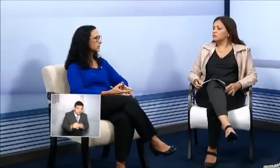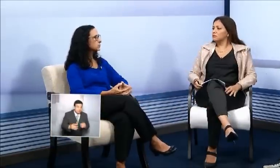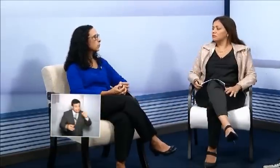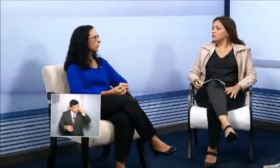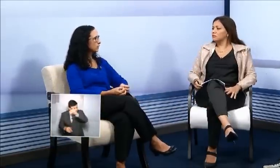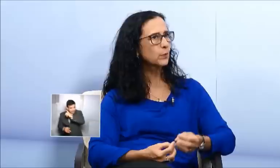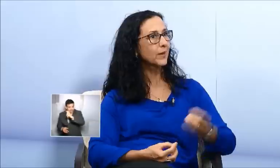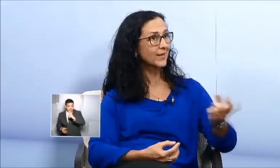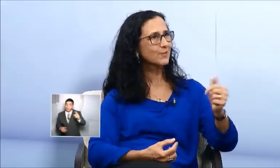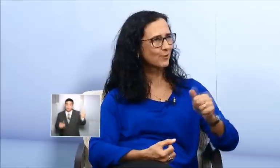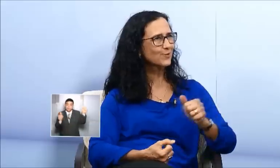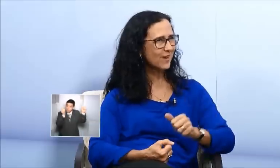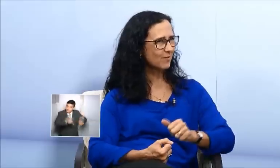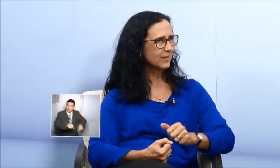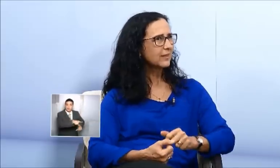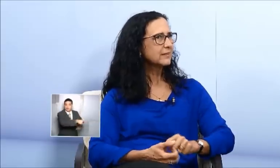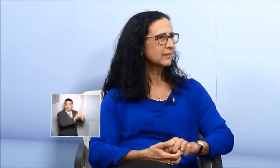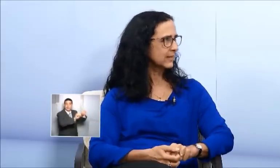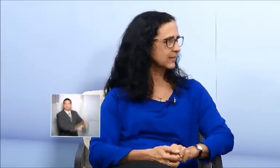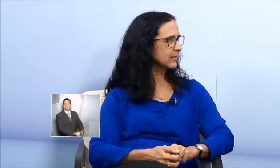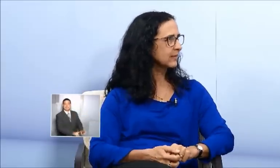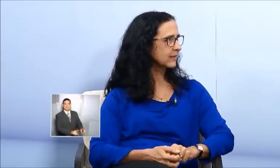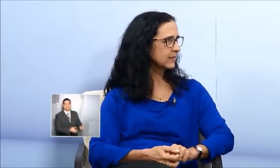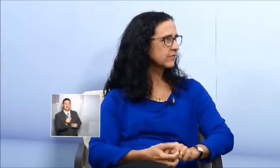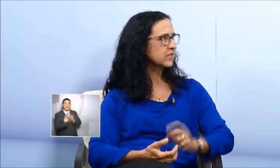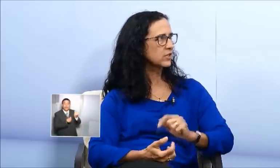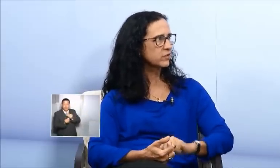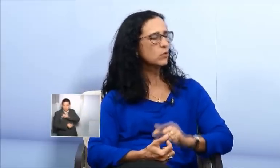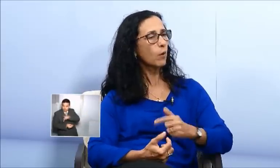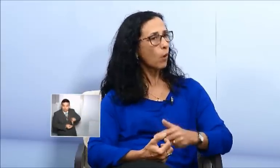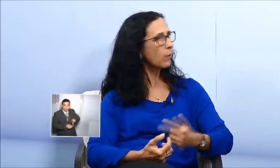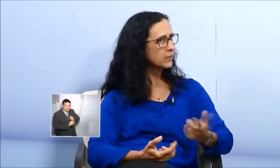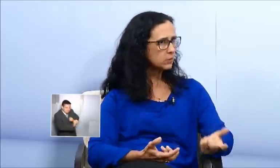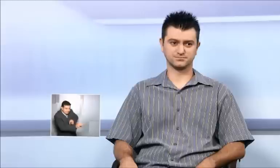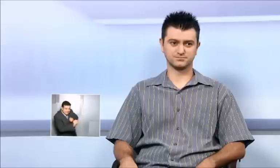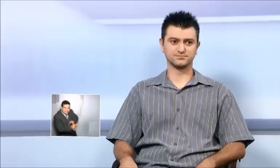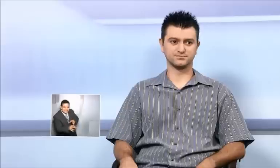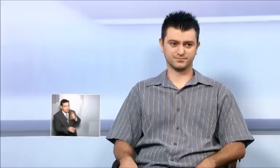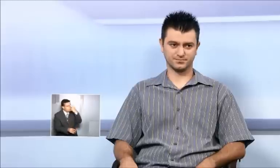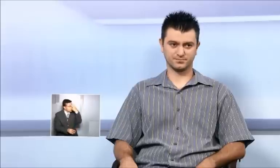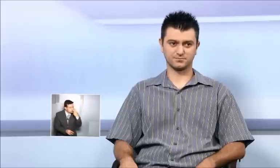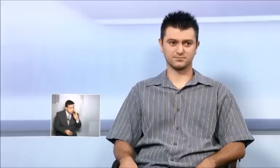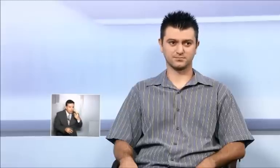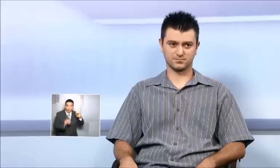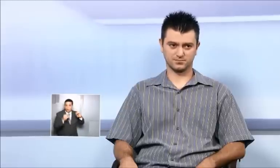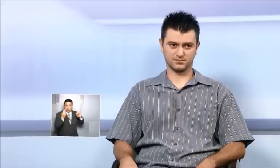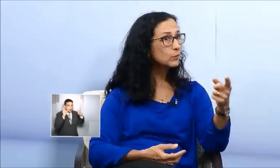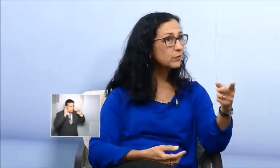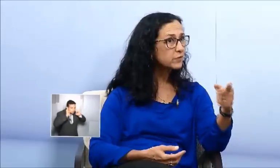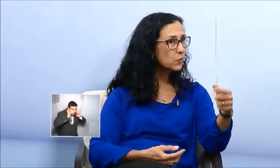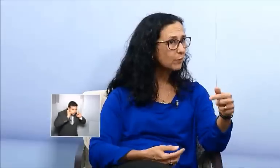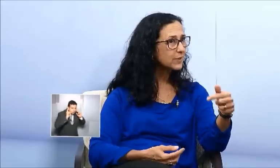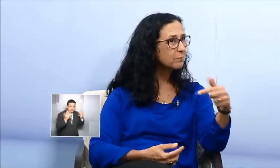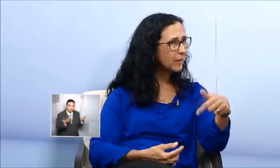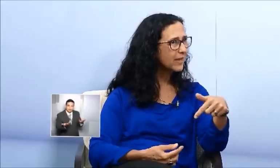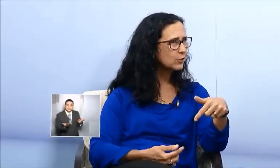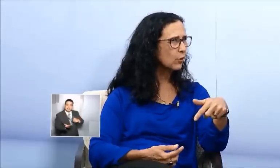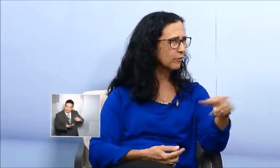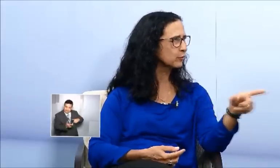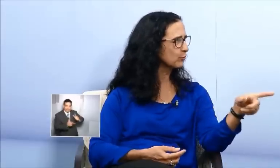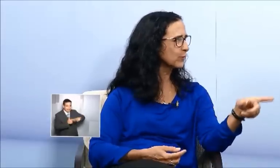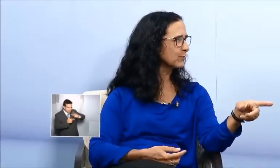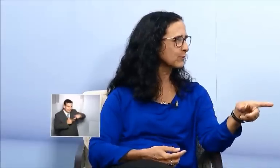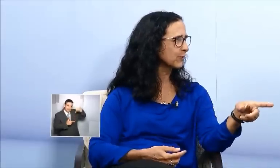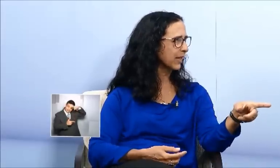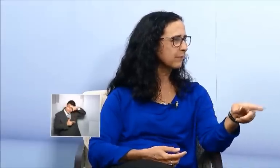isso, principalmente para essa inclusão desse deficiente visual ou mesmo deficiente auditivo, né? Porque o visual também